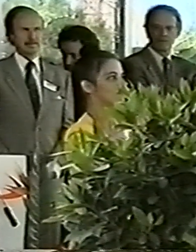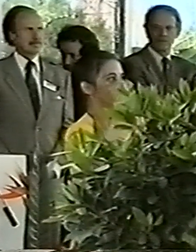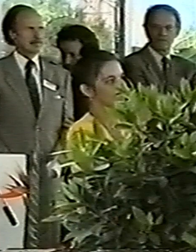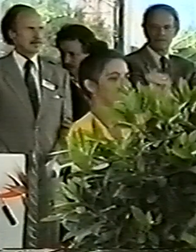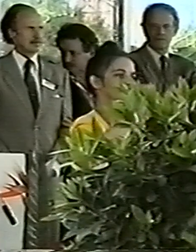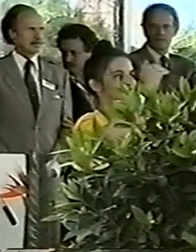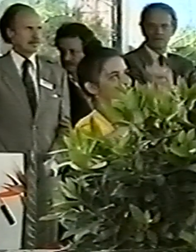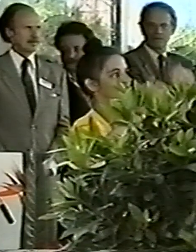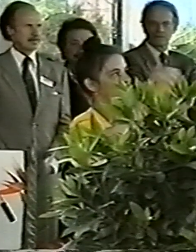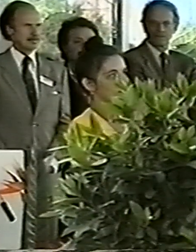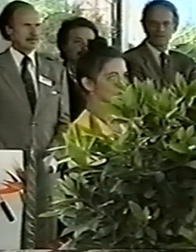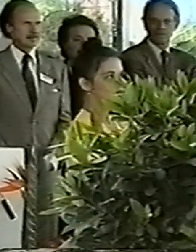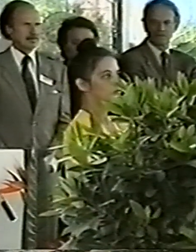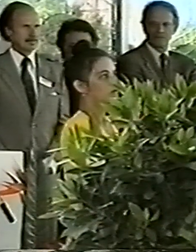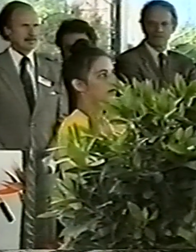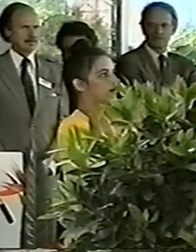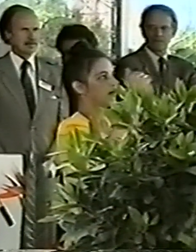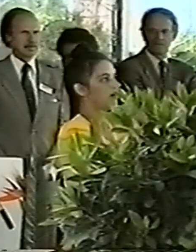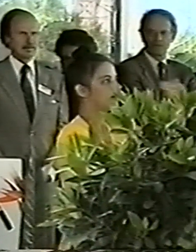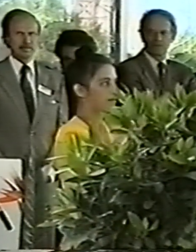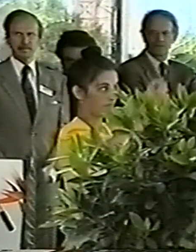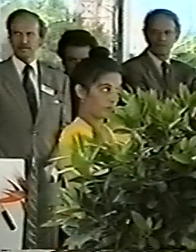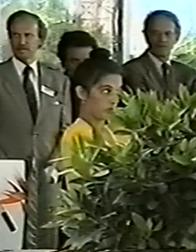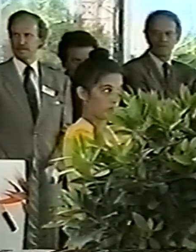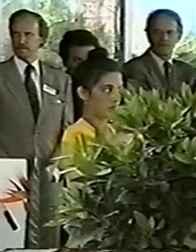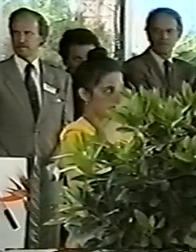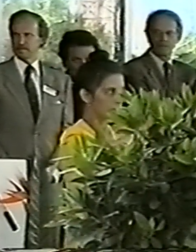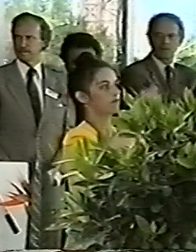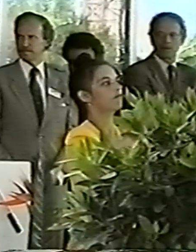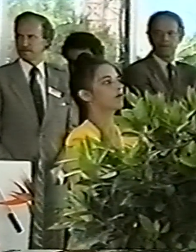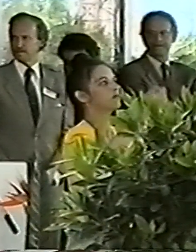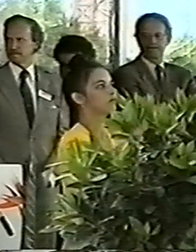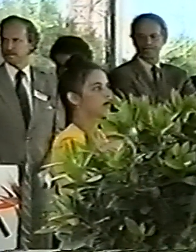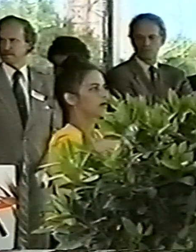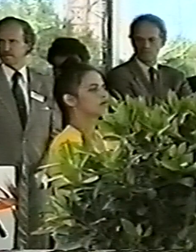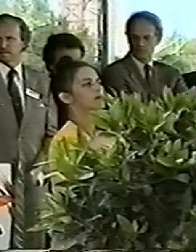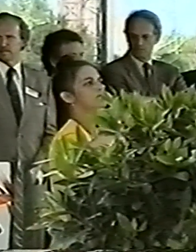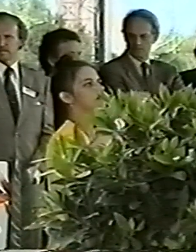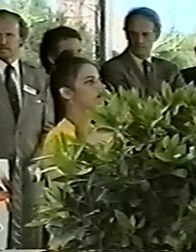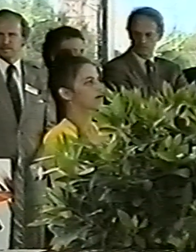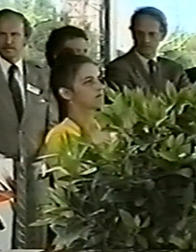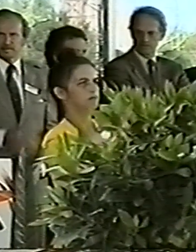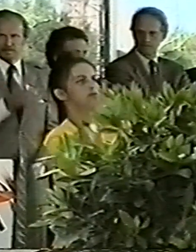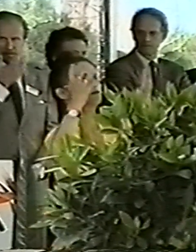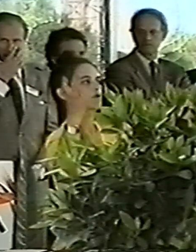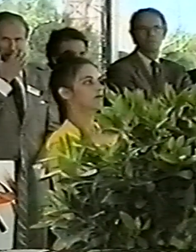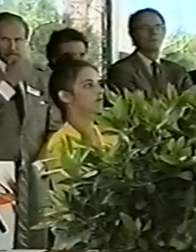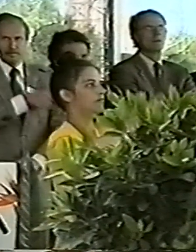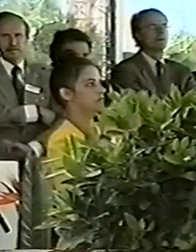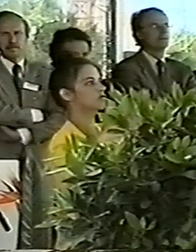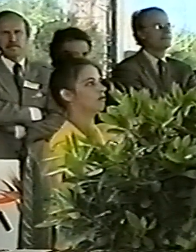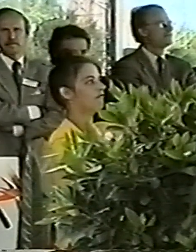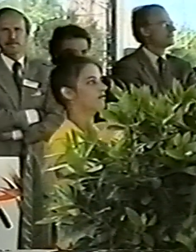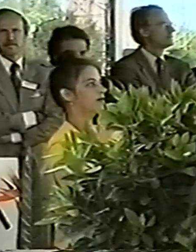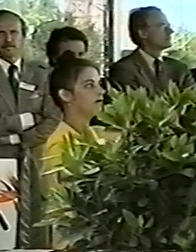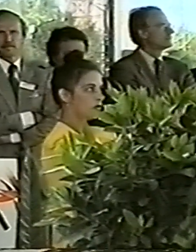Et aujourd'hui, c'est une étape automobile, le centre le plus moderne, le plus grand, le plus confortable. On y trouve